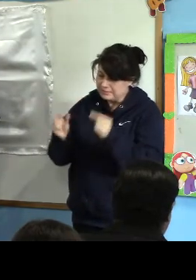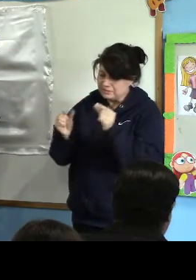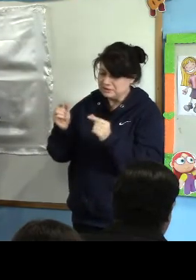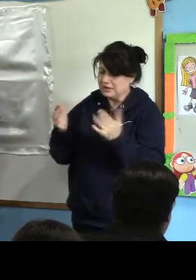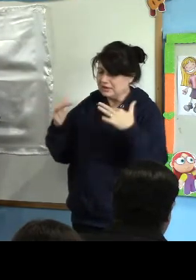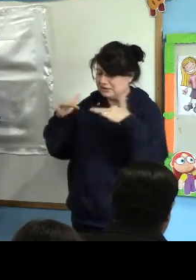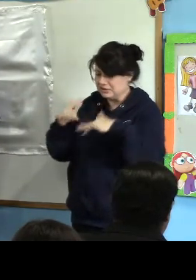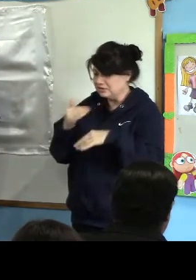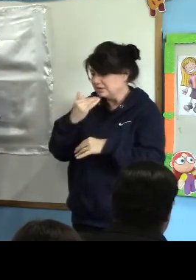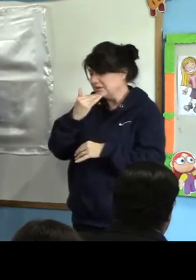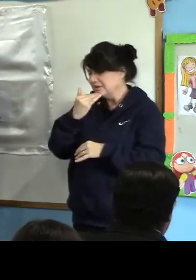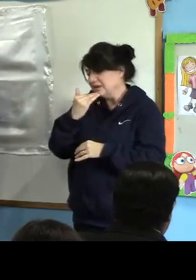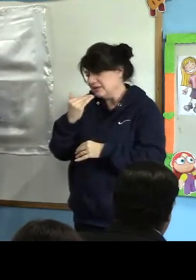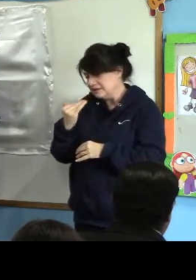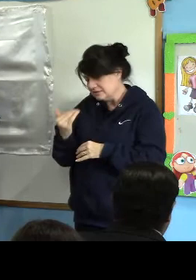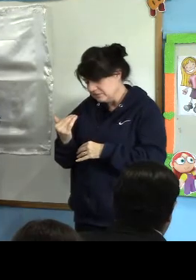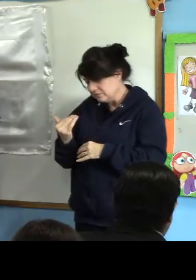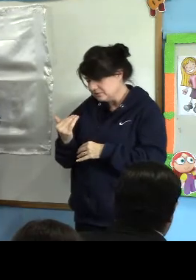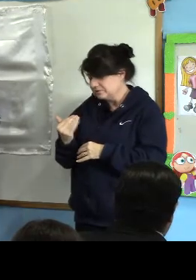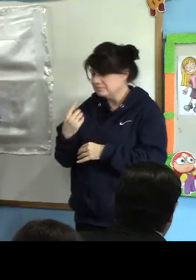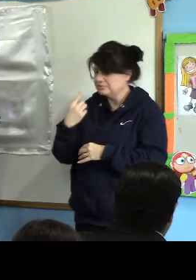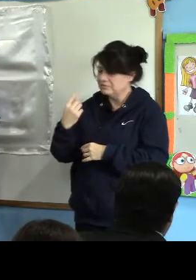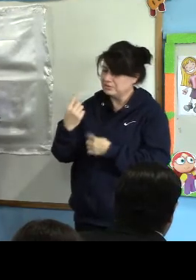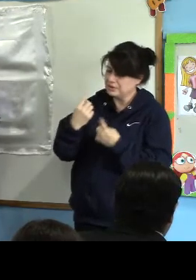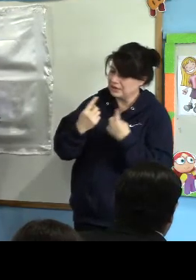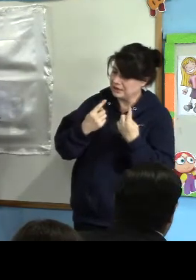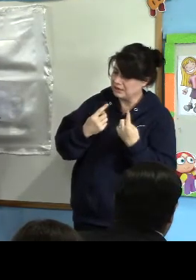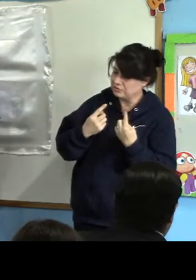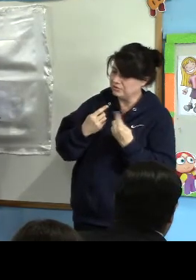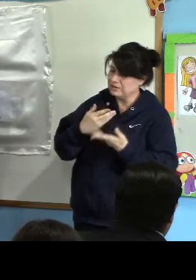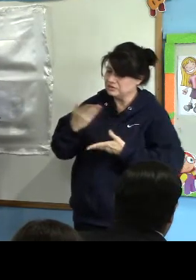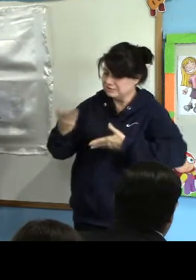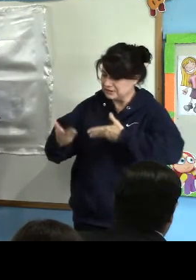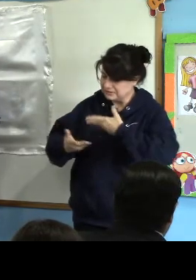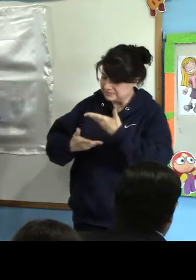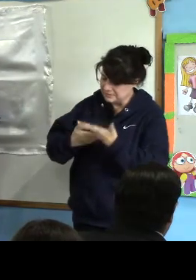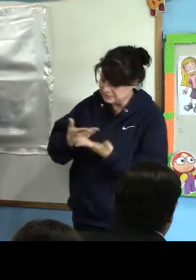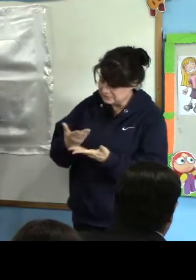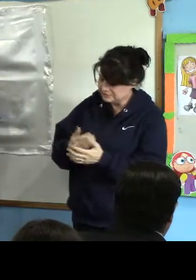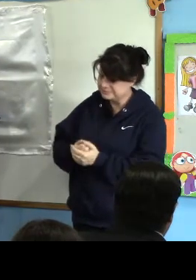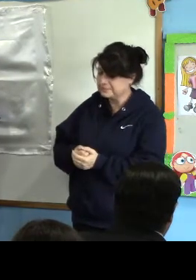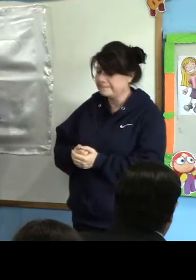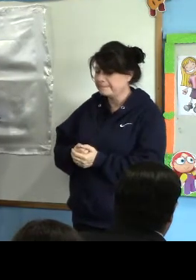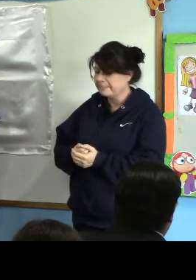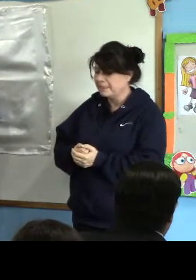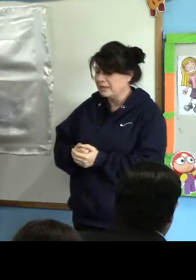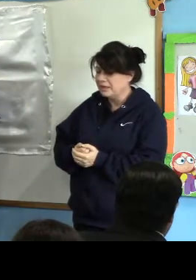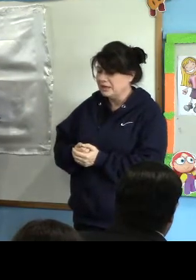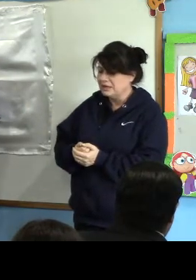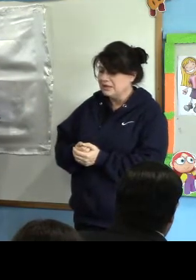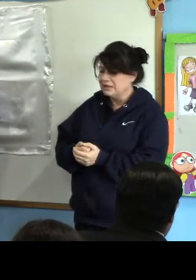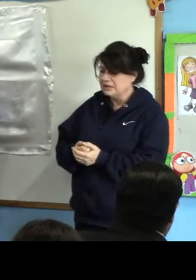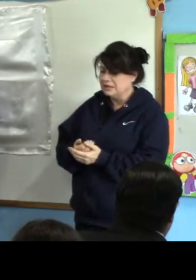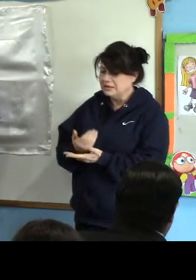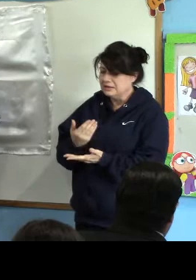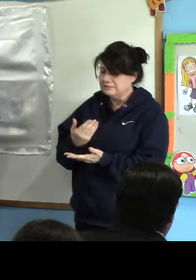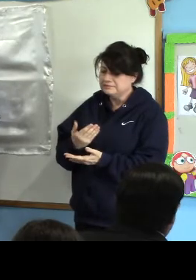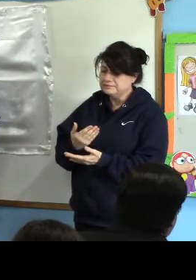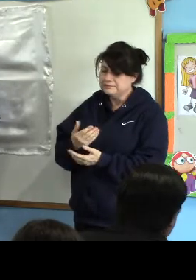Todas las personas que vinieron, te agradecemos, porque cada uno va a su participación.